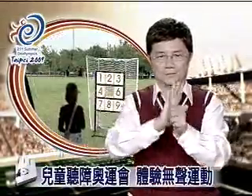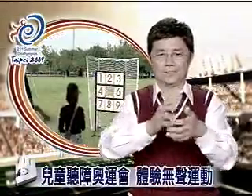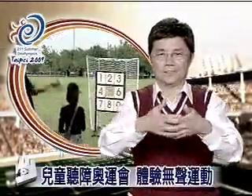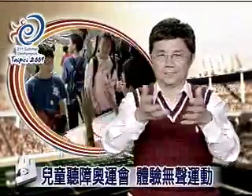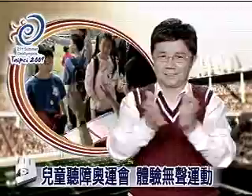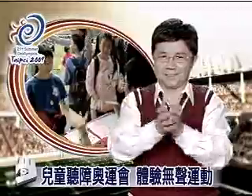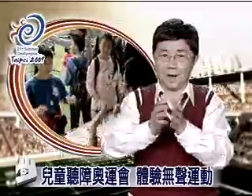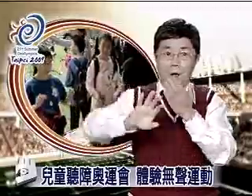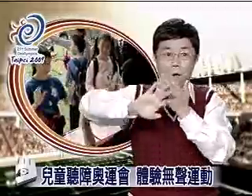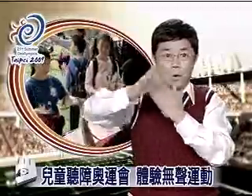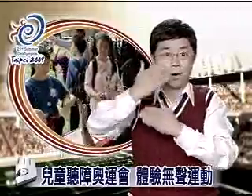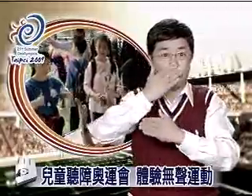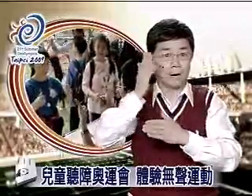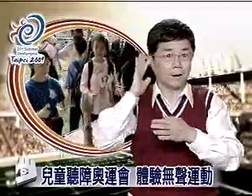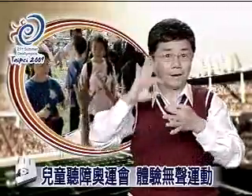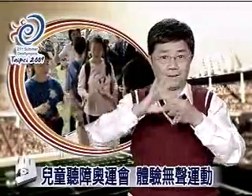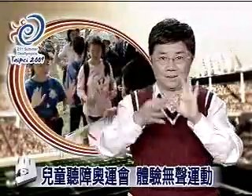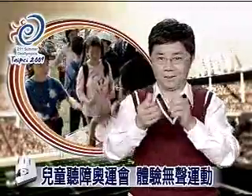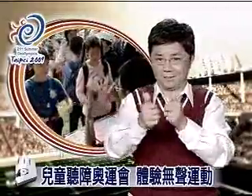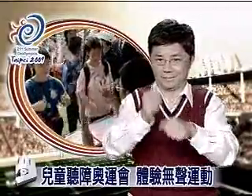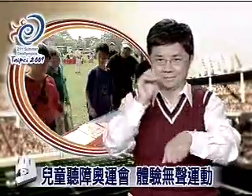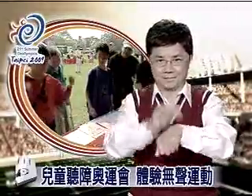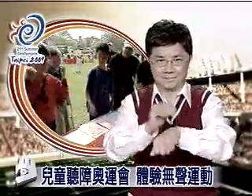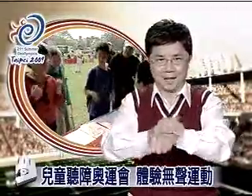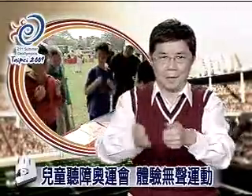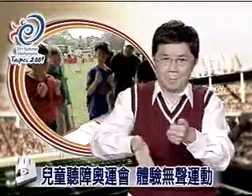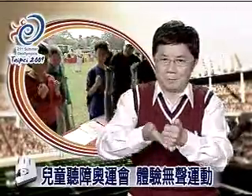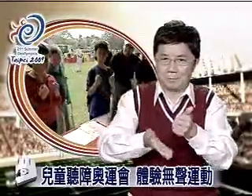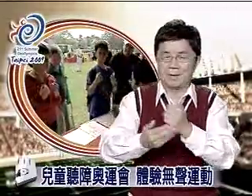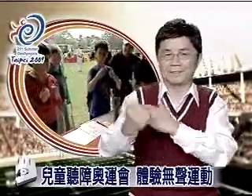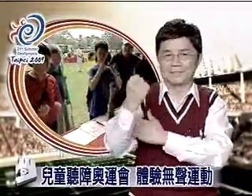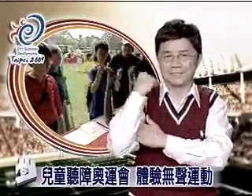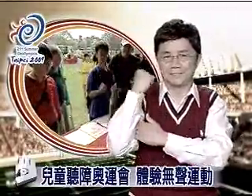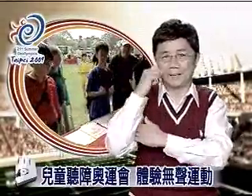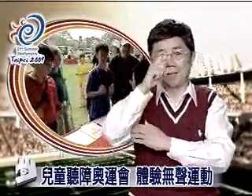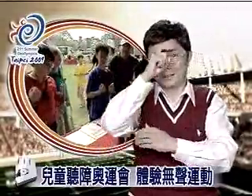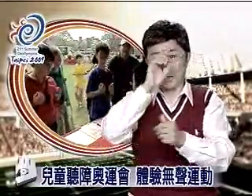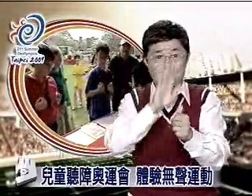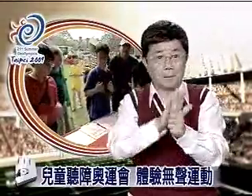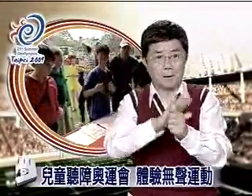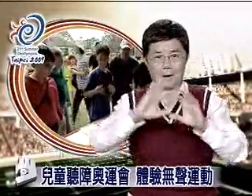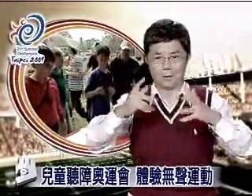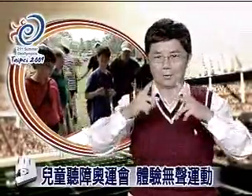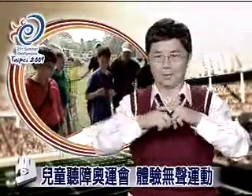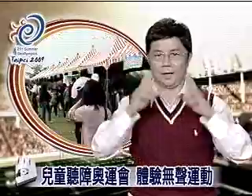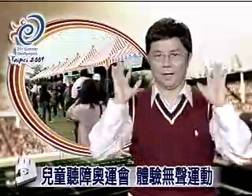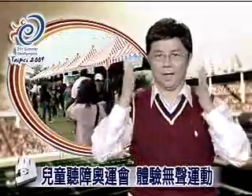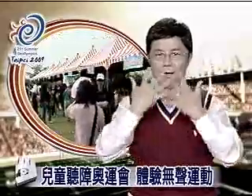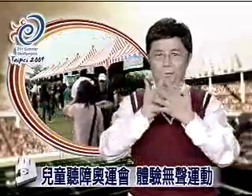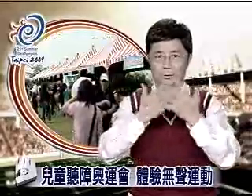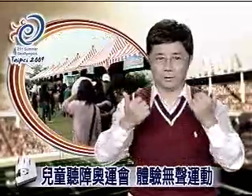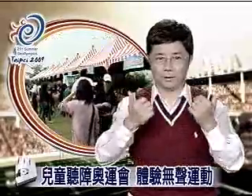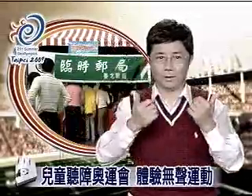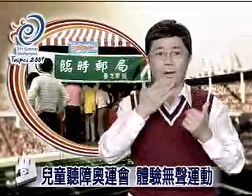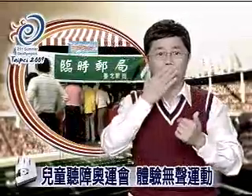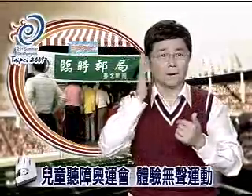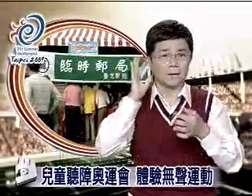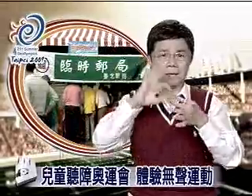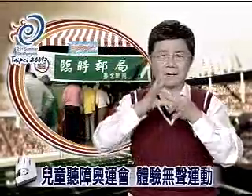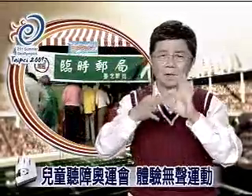善团的工作，要好好招待外国听障选手。为了要让小学生能够更认识这场赛会，特别